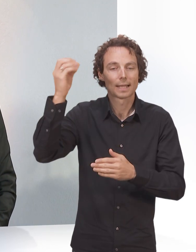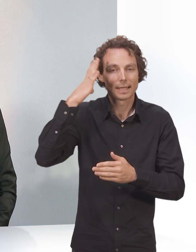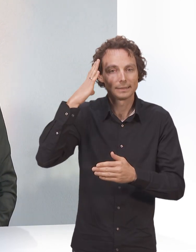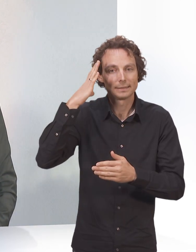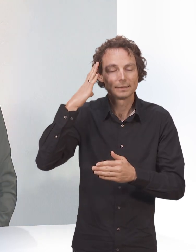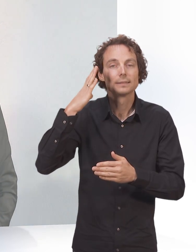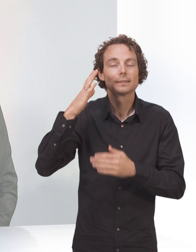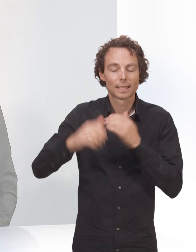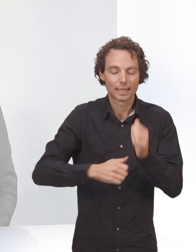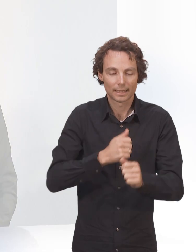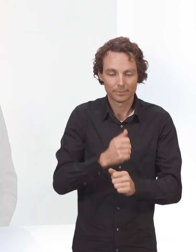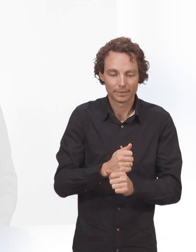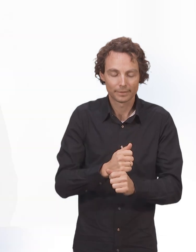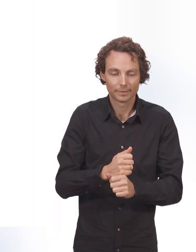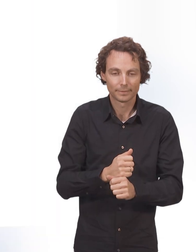Amen.